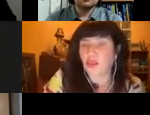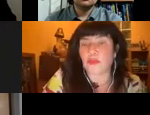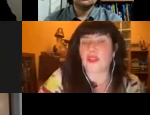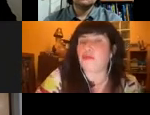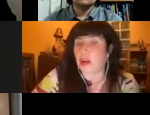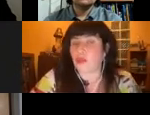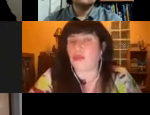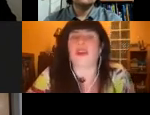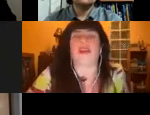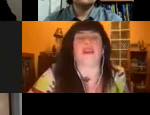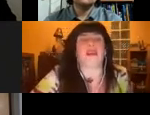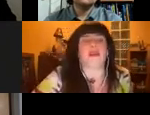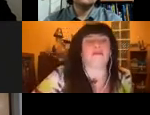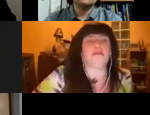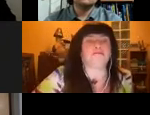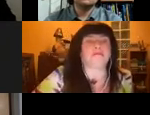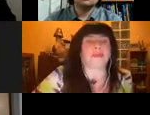de alto, medio y bajo,